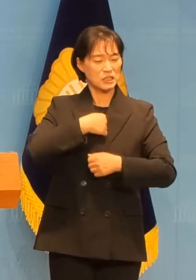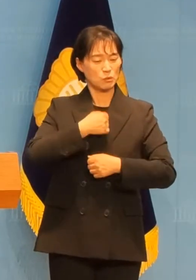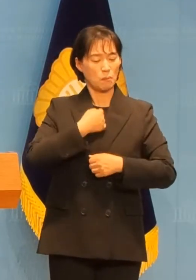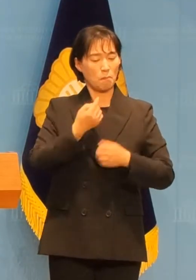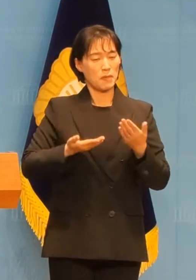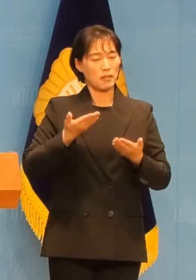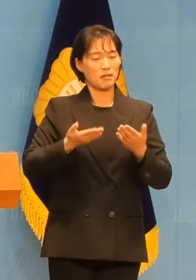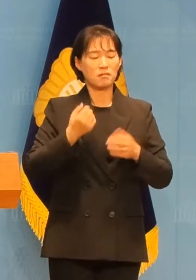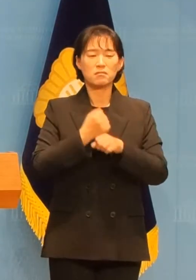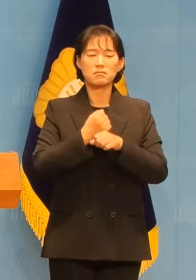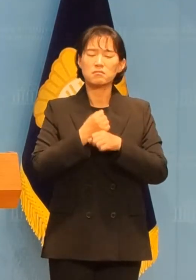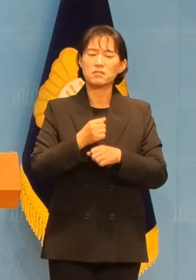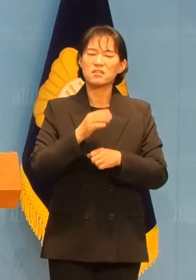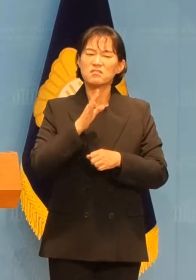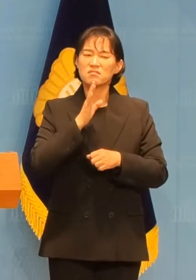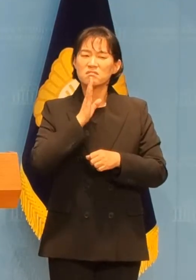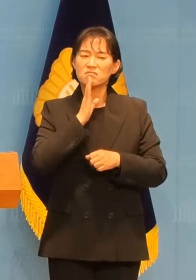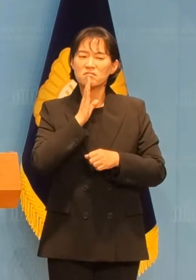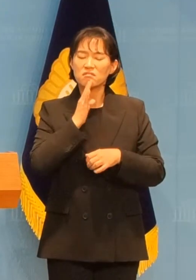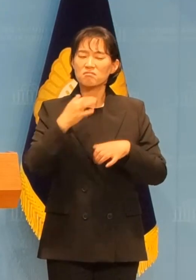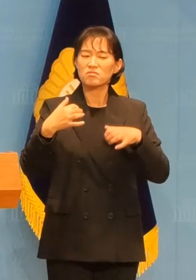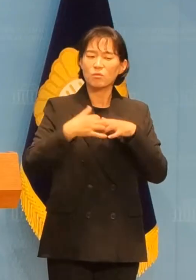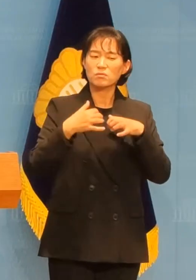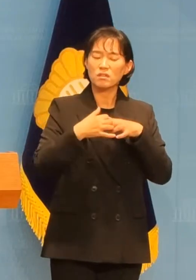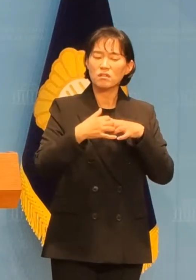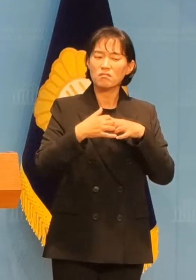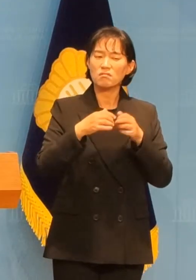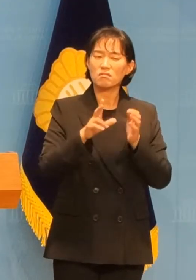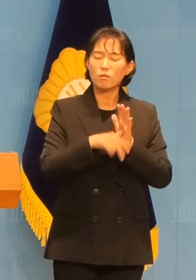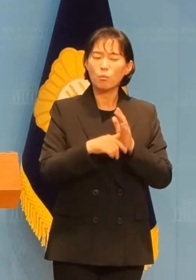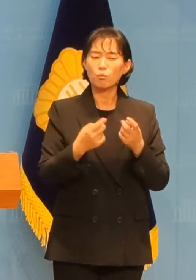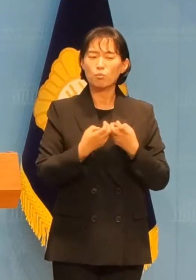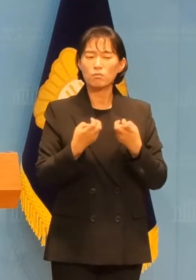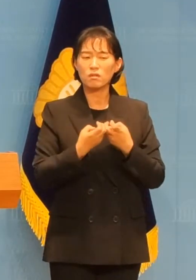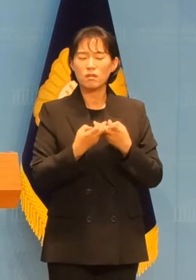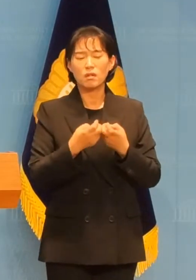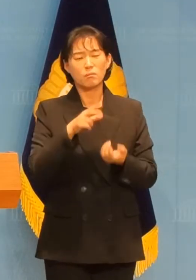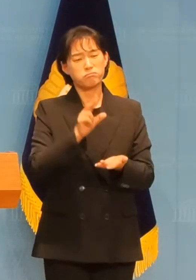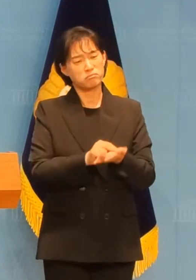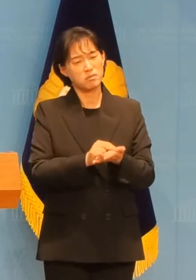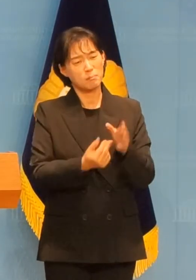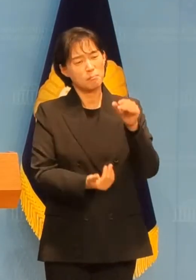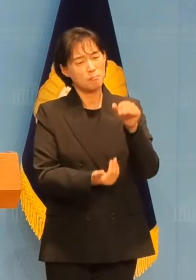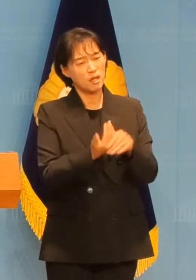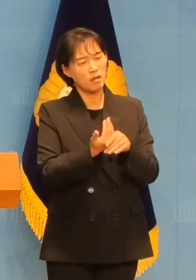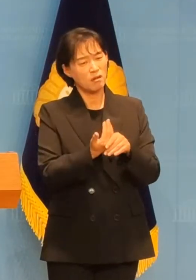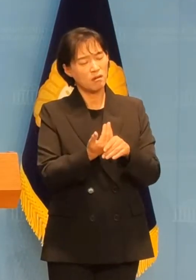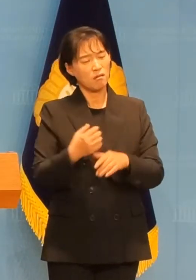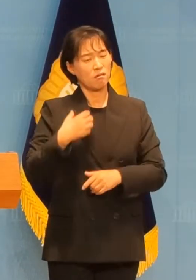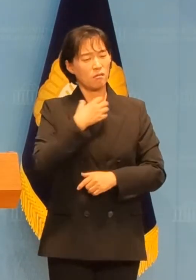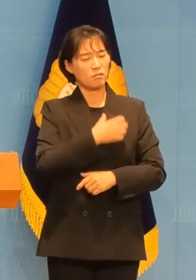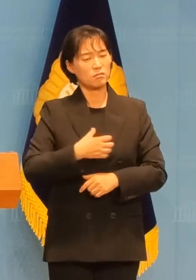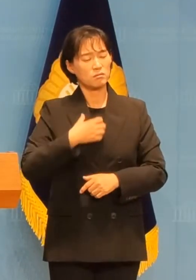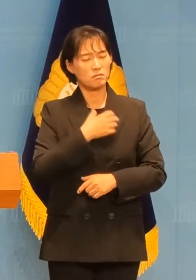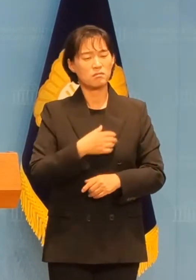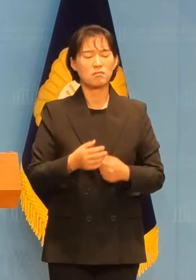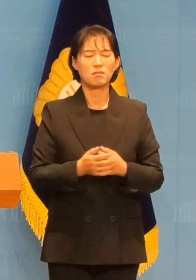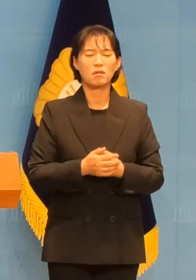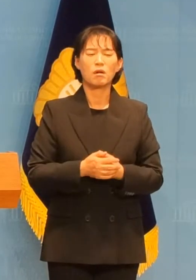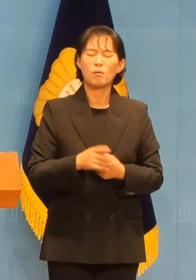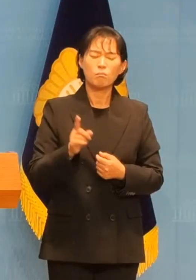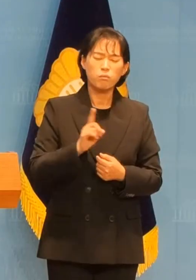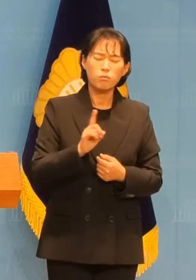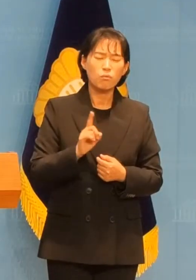함으로써 실전 대응력 약화는 불보듯 뻔한 상황이 됐습니다. 부작용에 대한 검토나